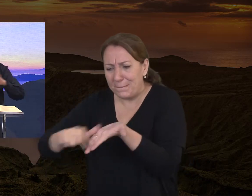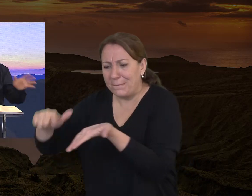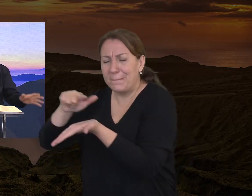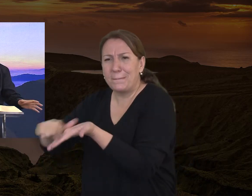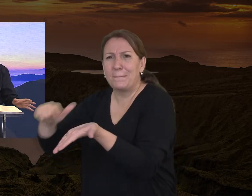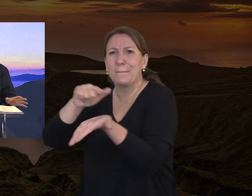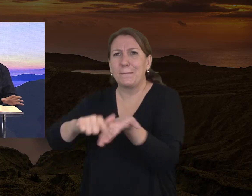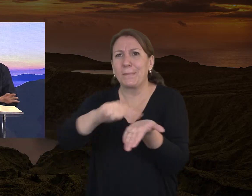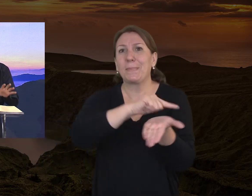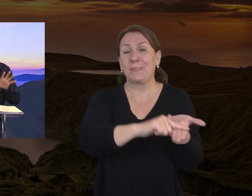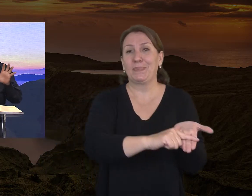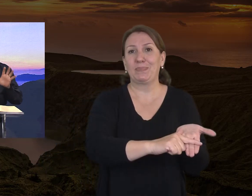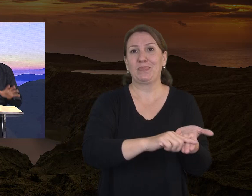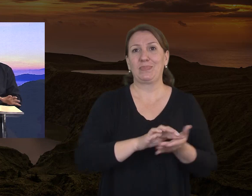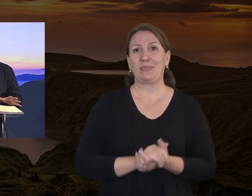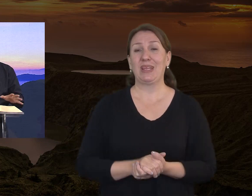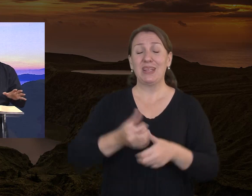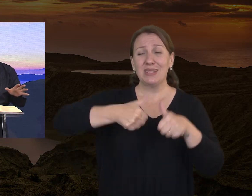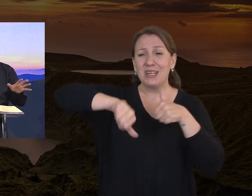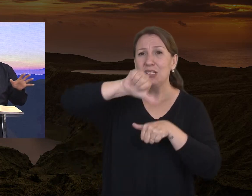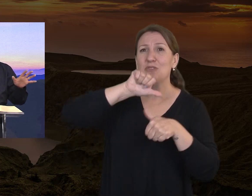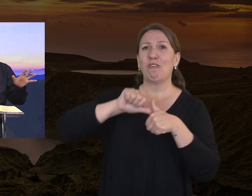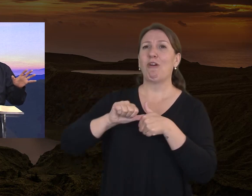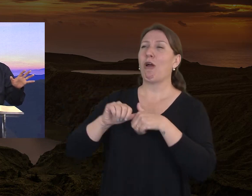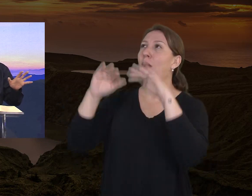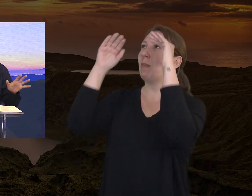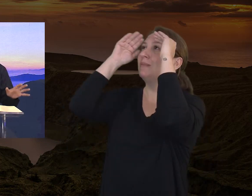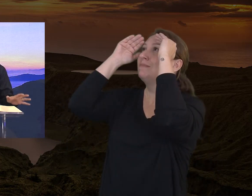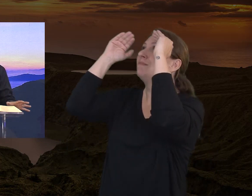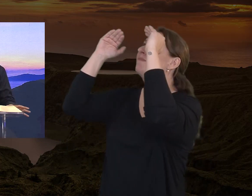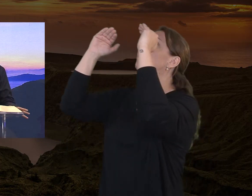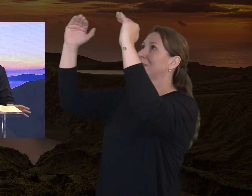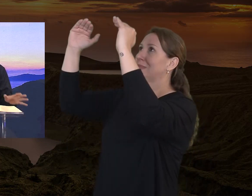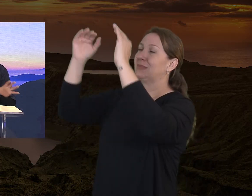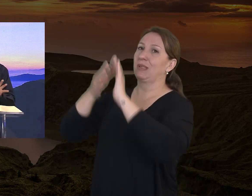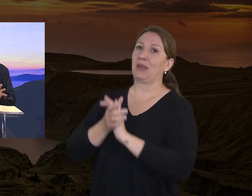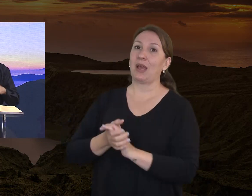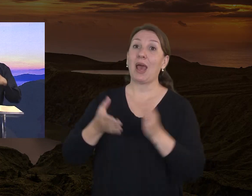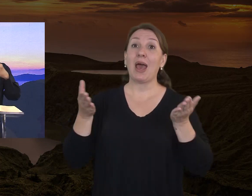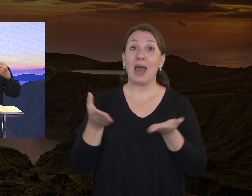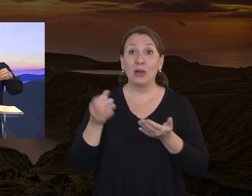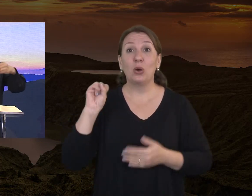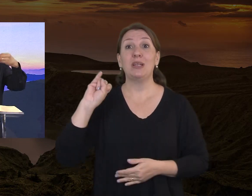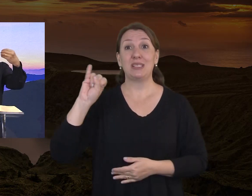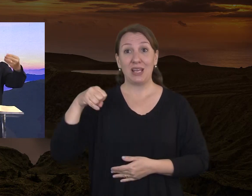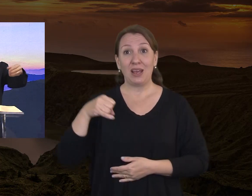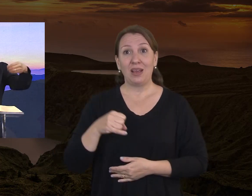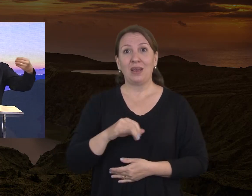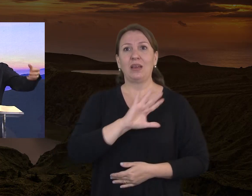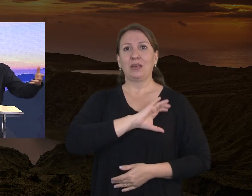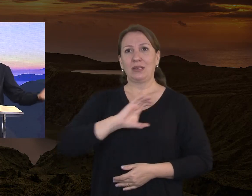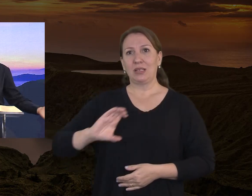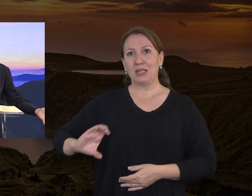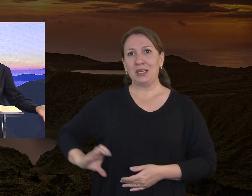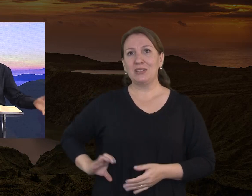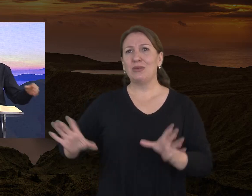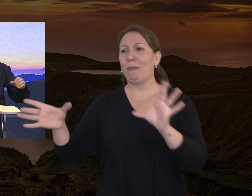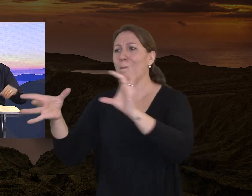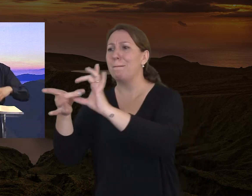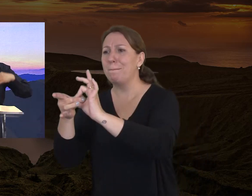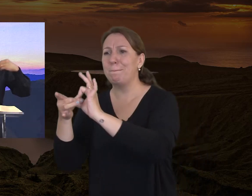toda a rebelião, para poder reconciliar com Cristo todas as coisas